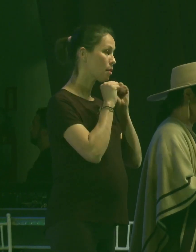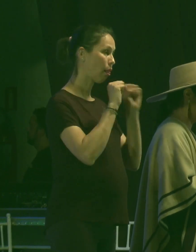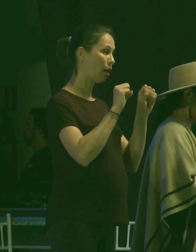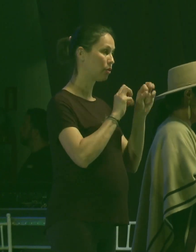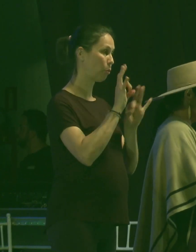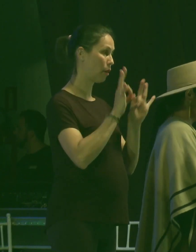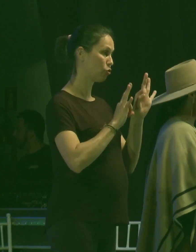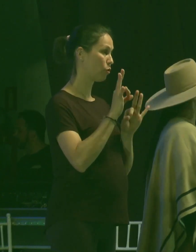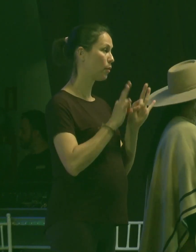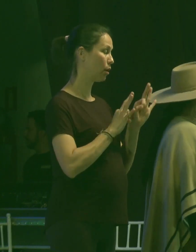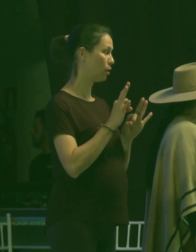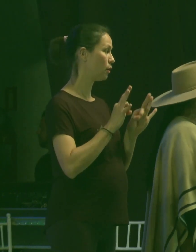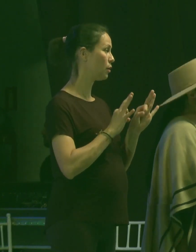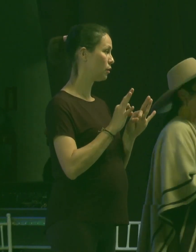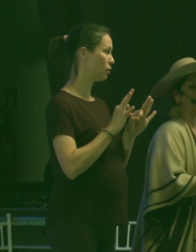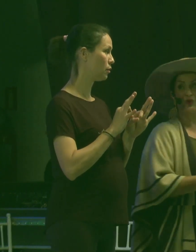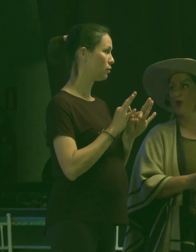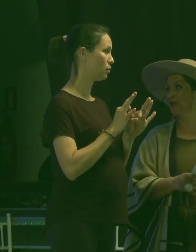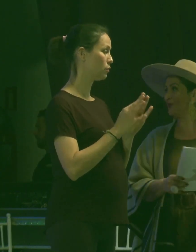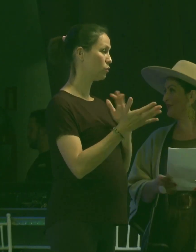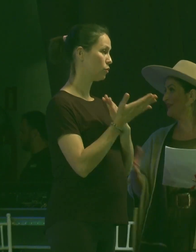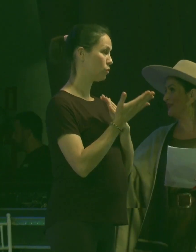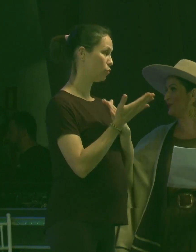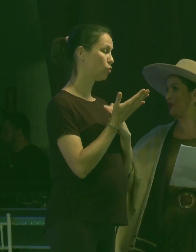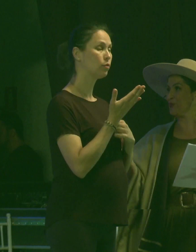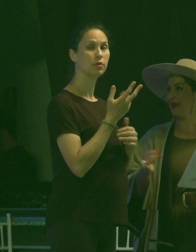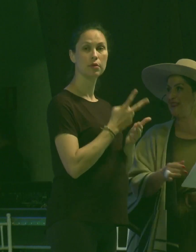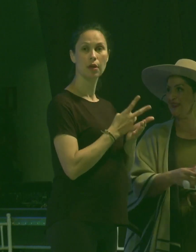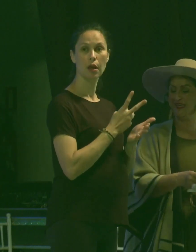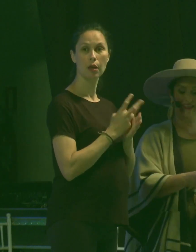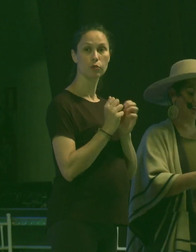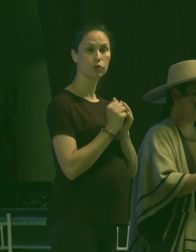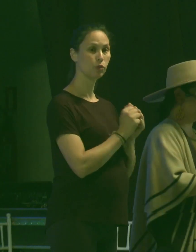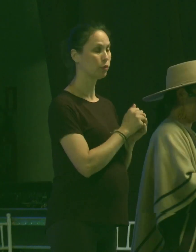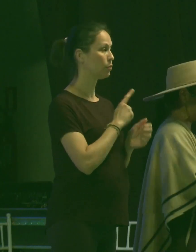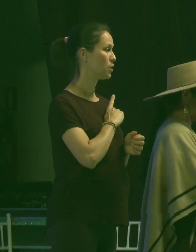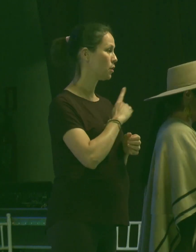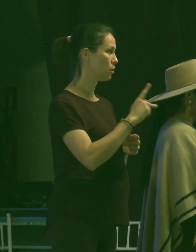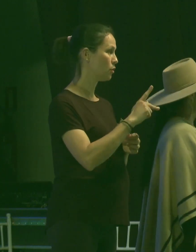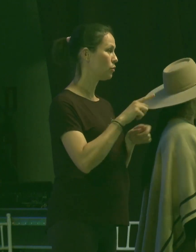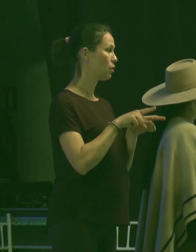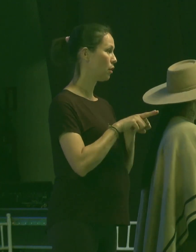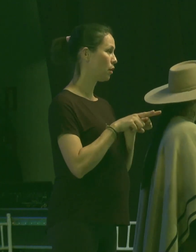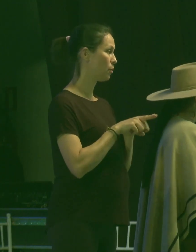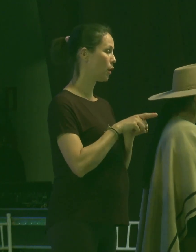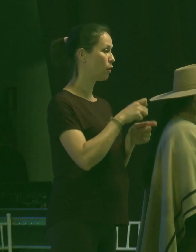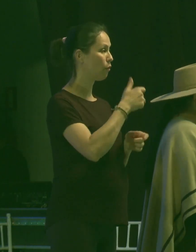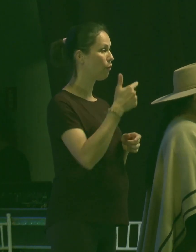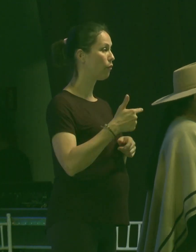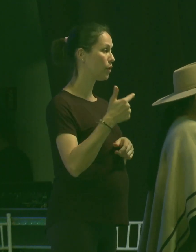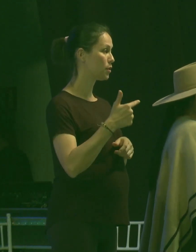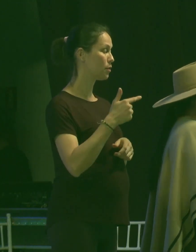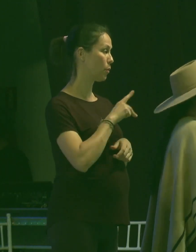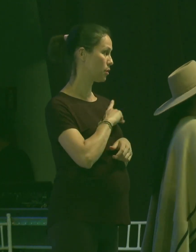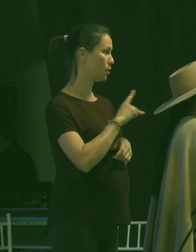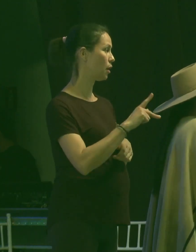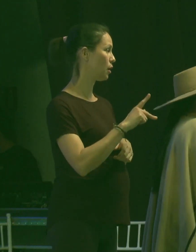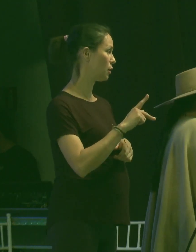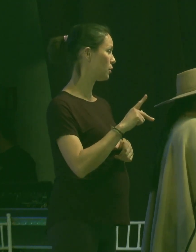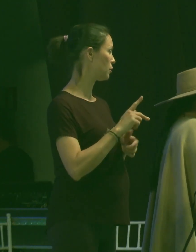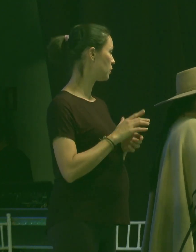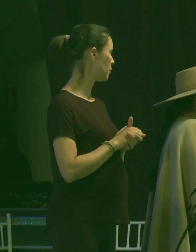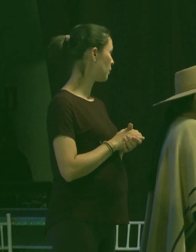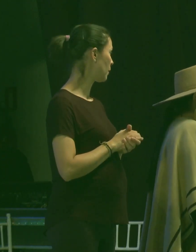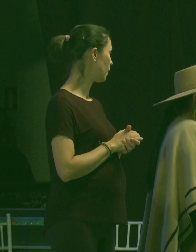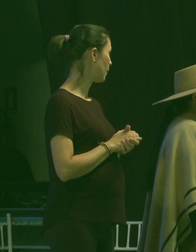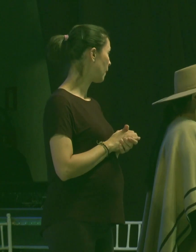planejamento. Nos auxilia junto com nosso presidente, a comissão e o vice-presidente. Perfeito. É o terceiro lugar